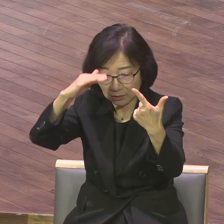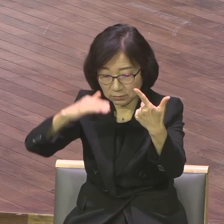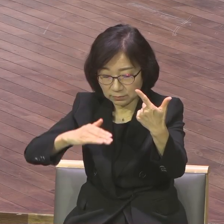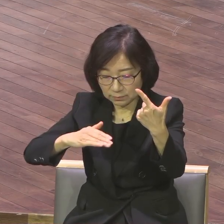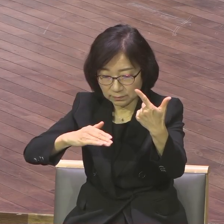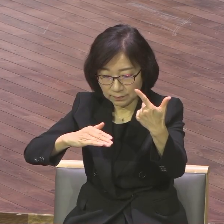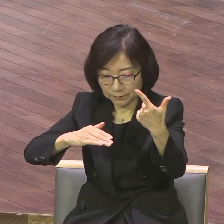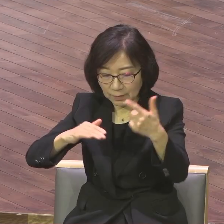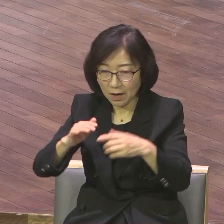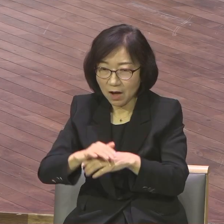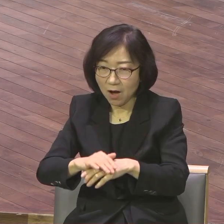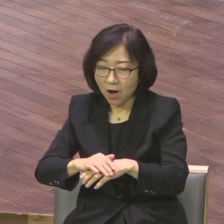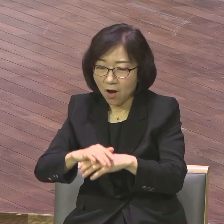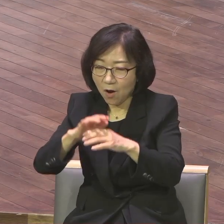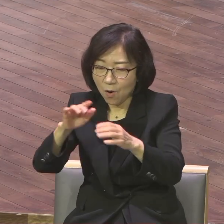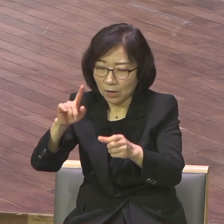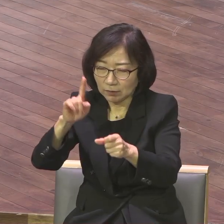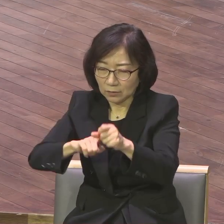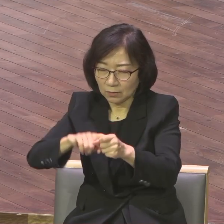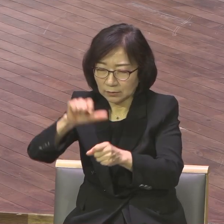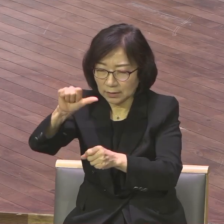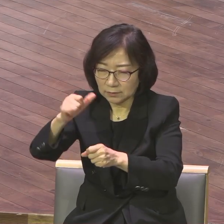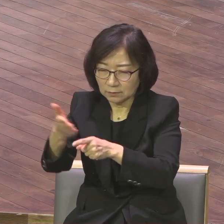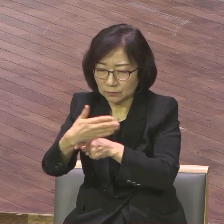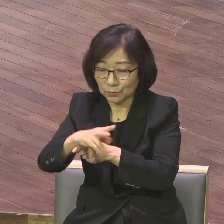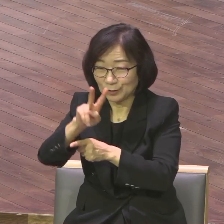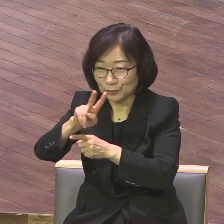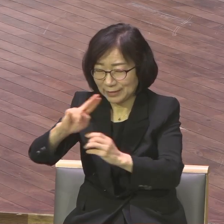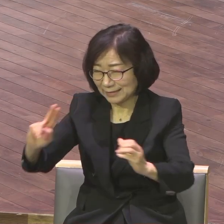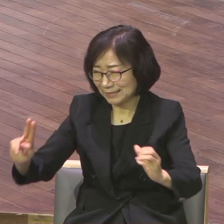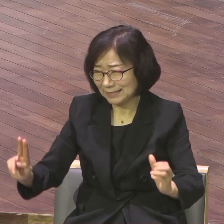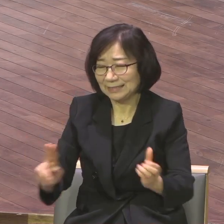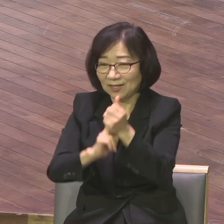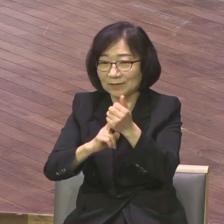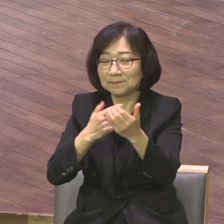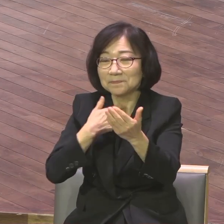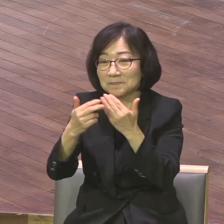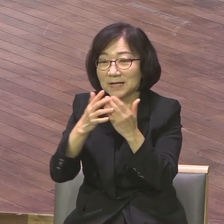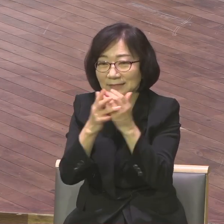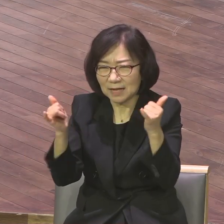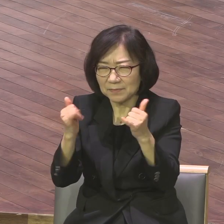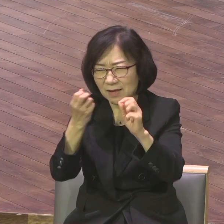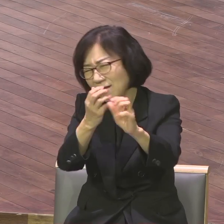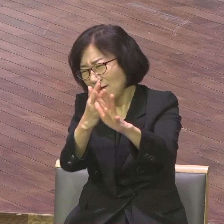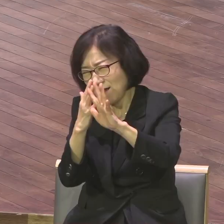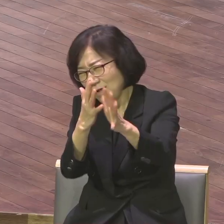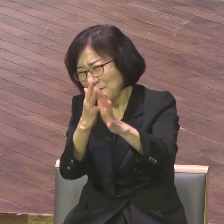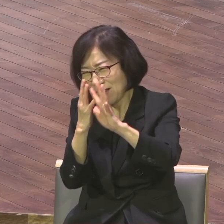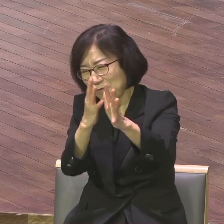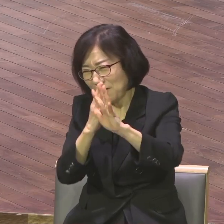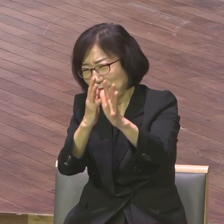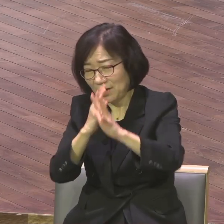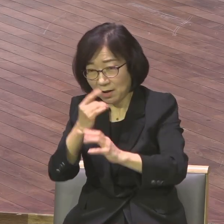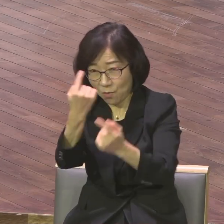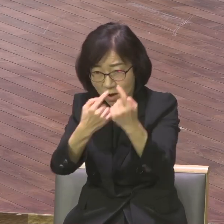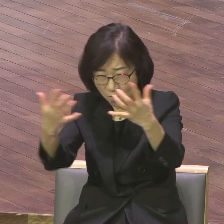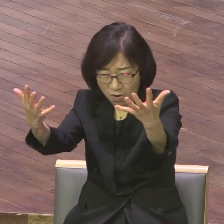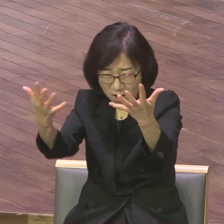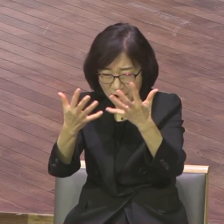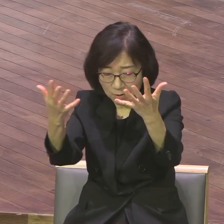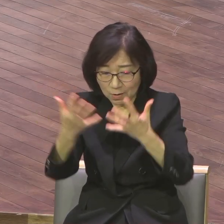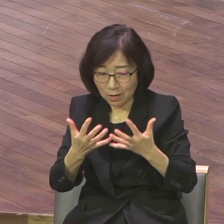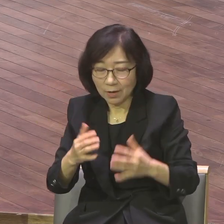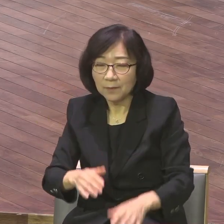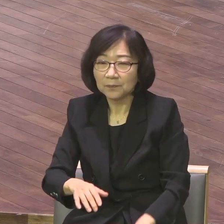오병이어의 기적을 체험한 이 많은 무리들이 찾아온 것을 볼 수 있는데 예수님께서 이들에게